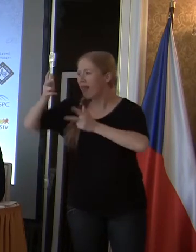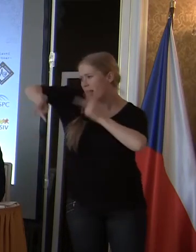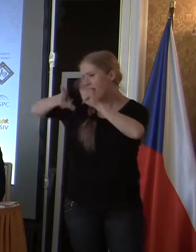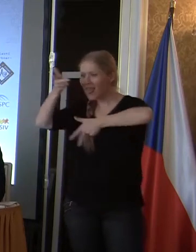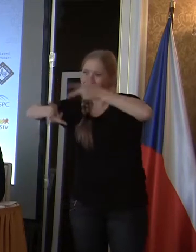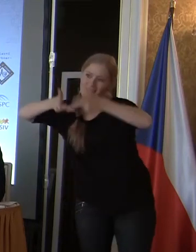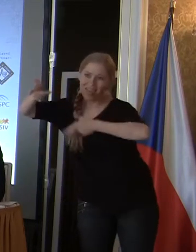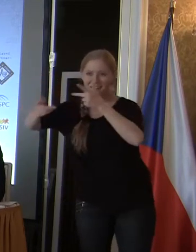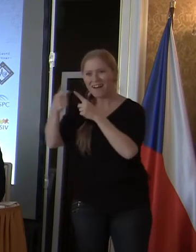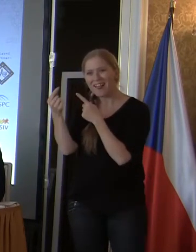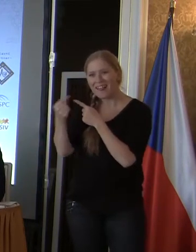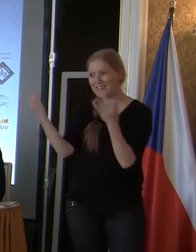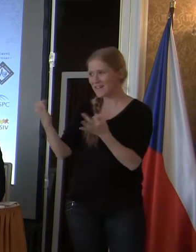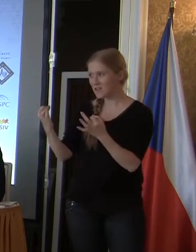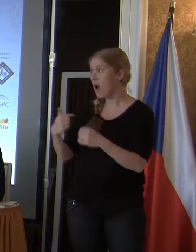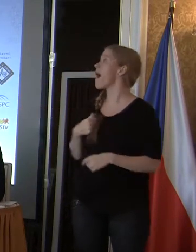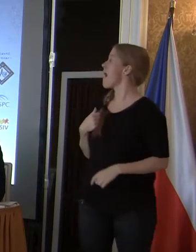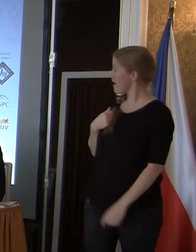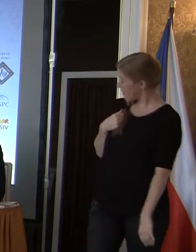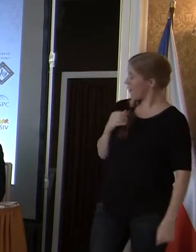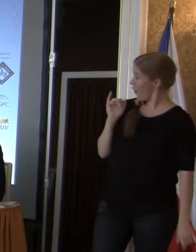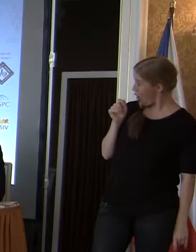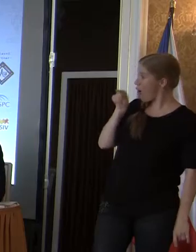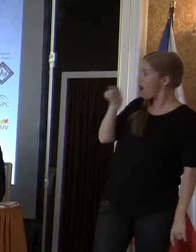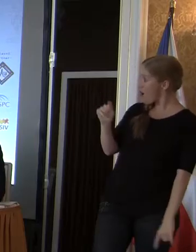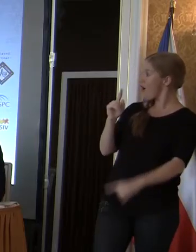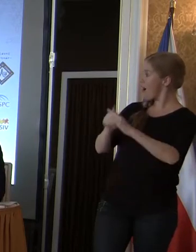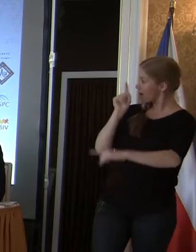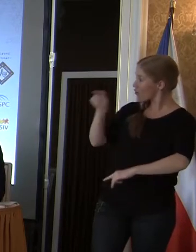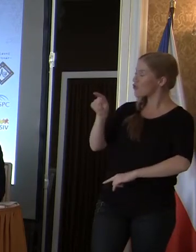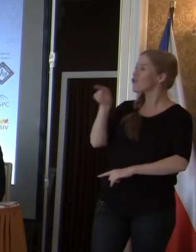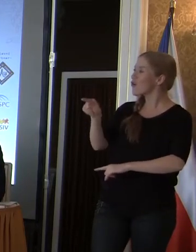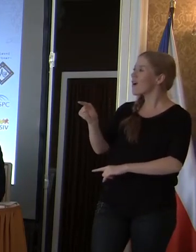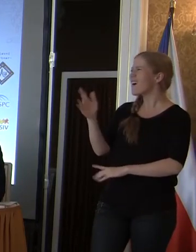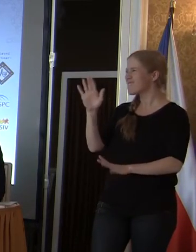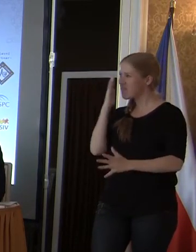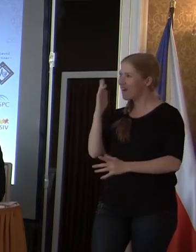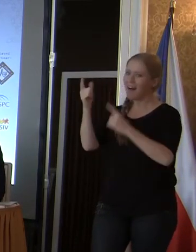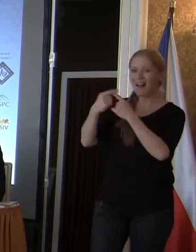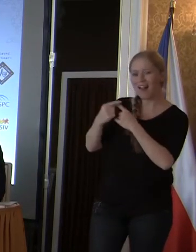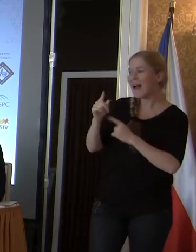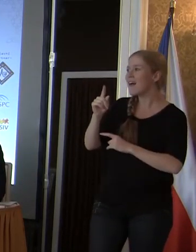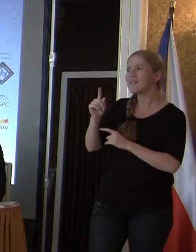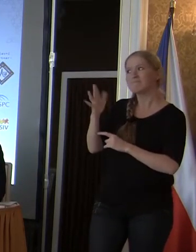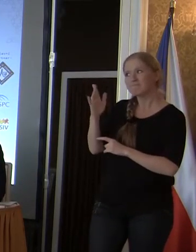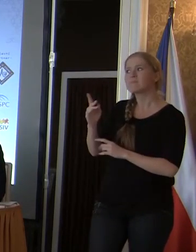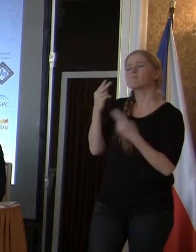věci, ale pro někoho je to strašně důležitý. A teď ty děti začaly všechny kývat hlavou, jakože jo, a že vědí.